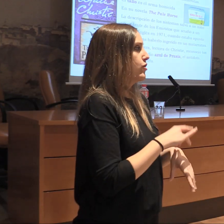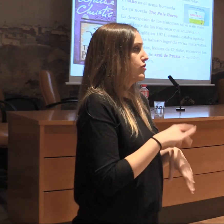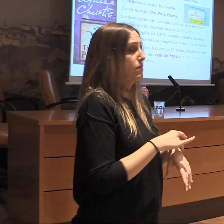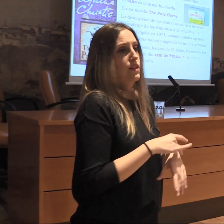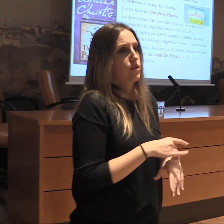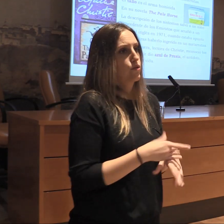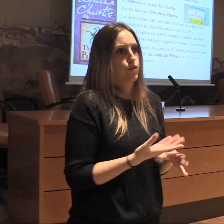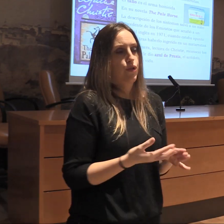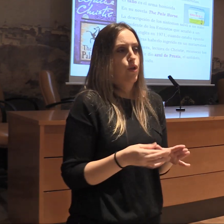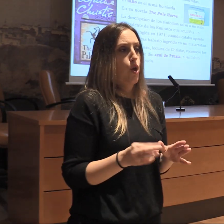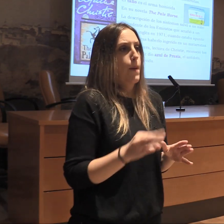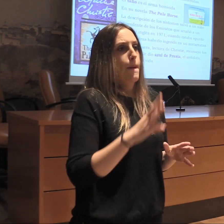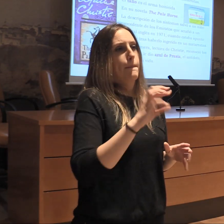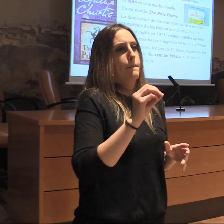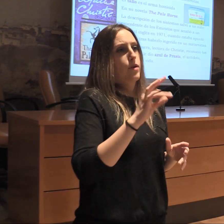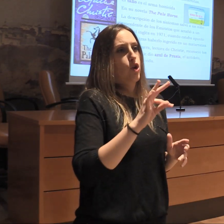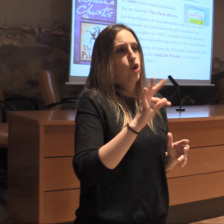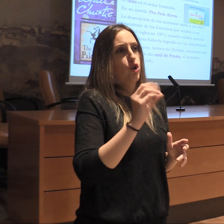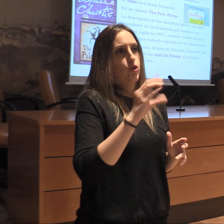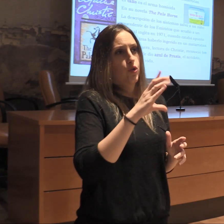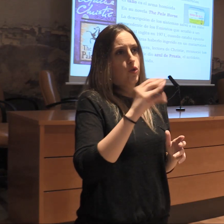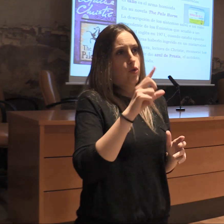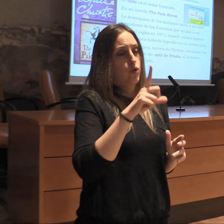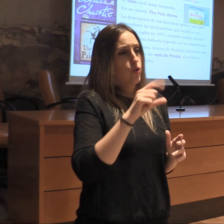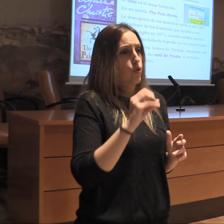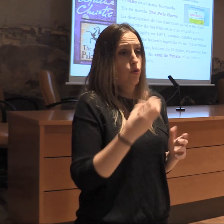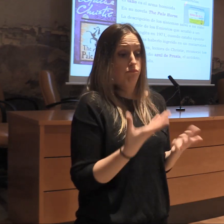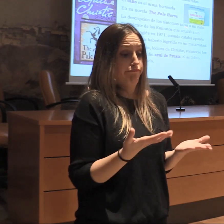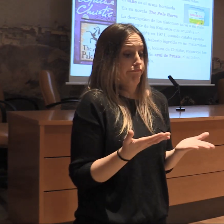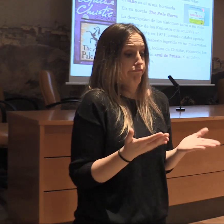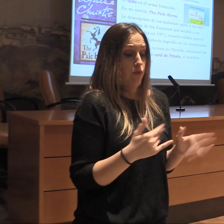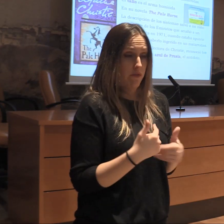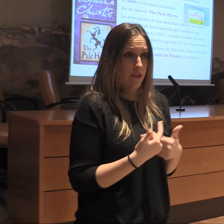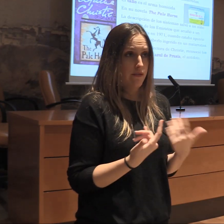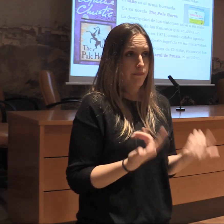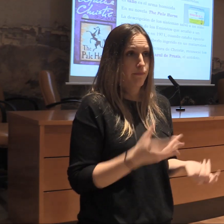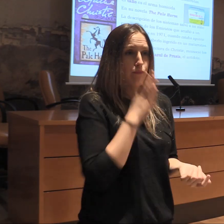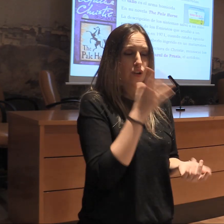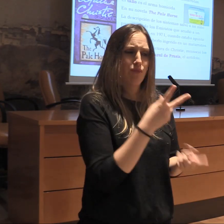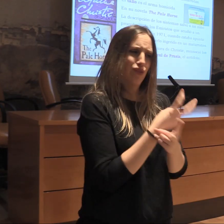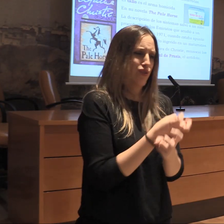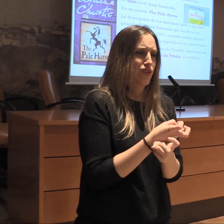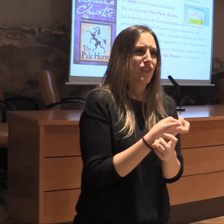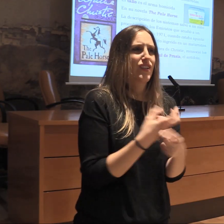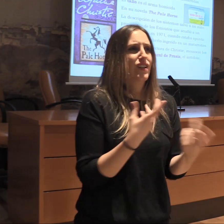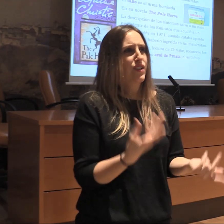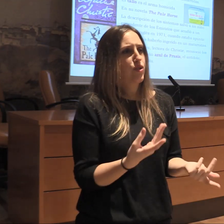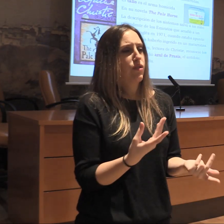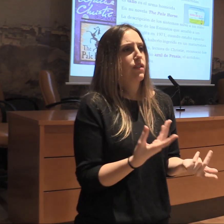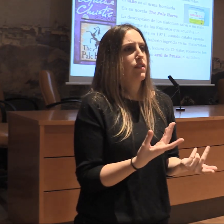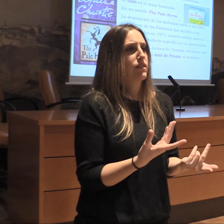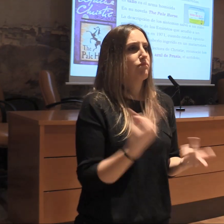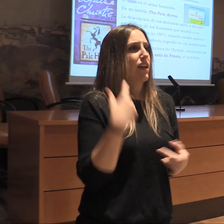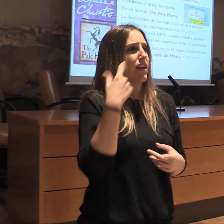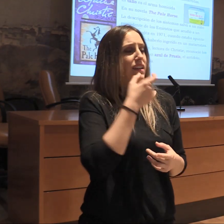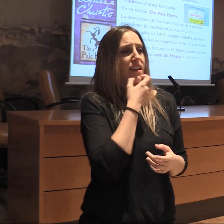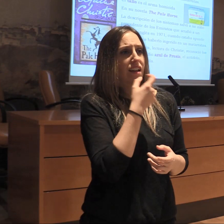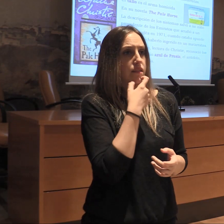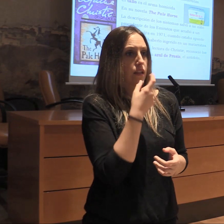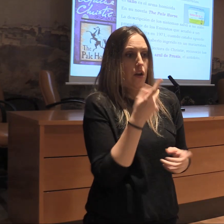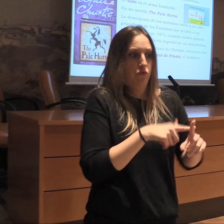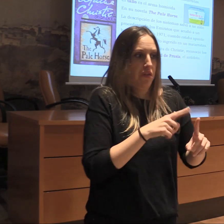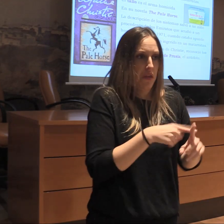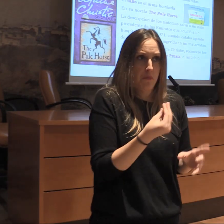tenían protocolos para tratar el talio porque, al ser tan tóxico, el talio no se usaba como raticida en Inglaterra desde varios